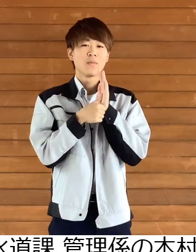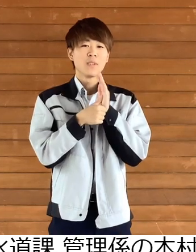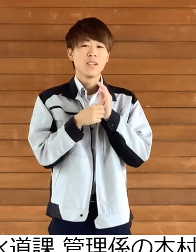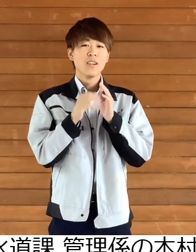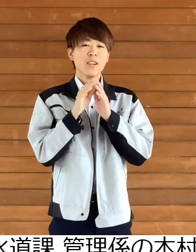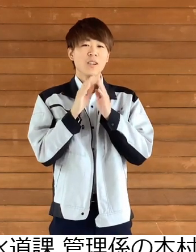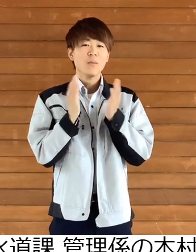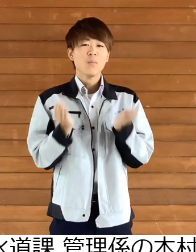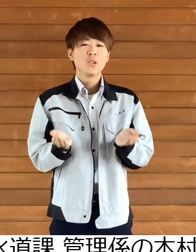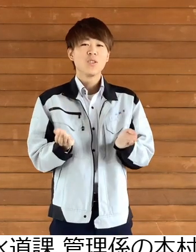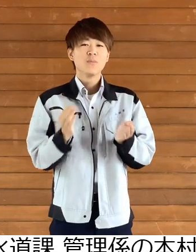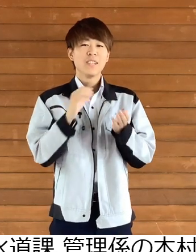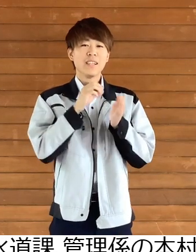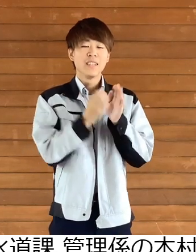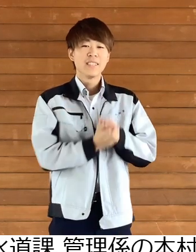の元村